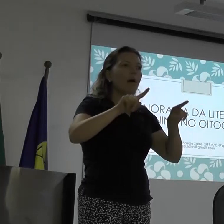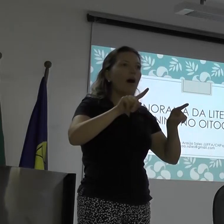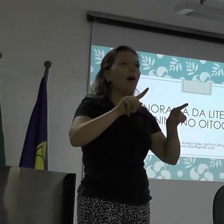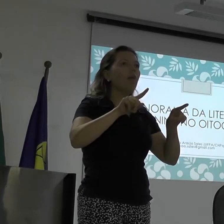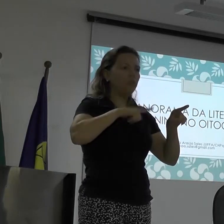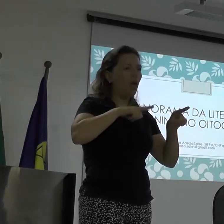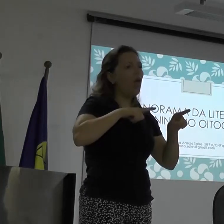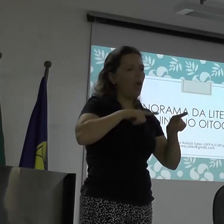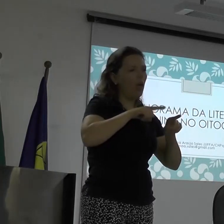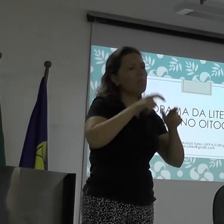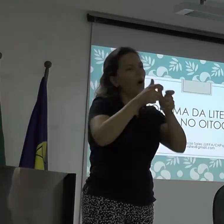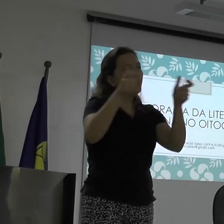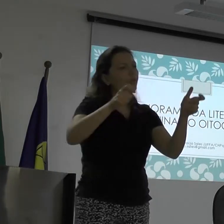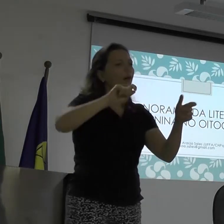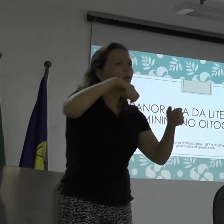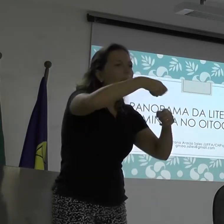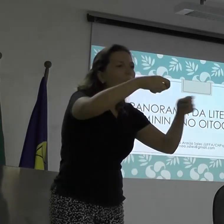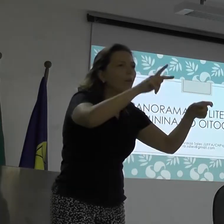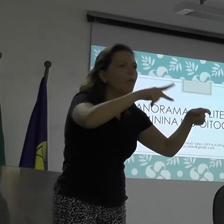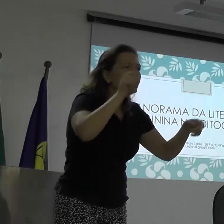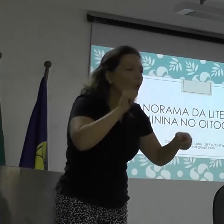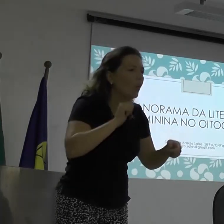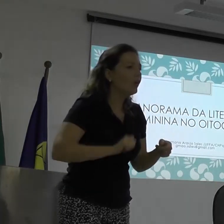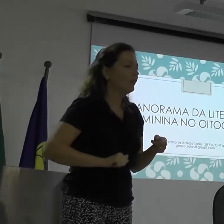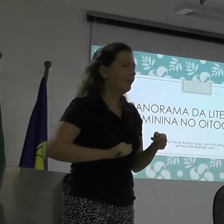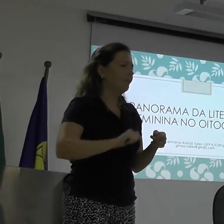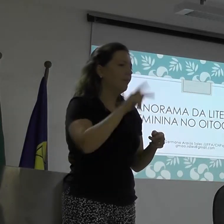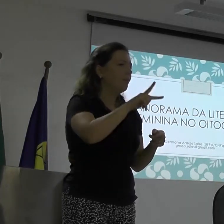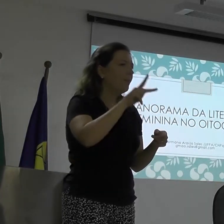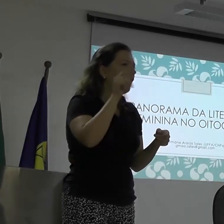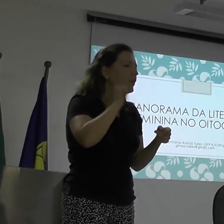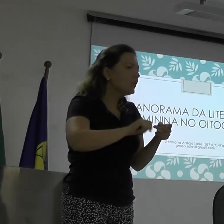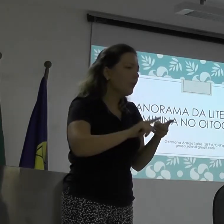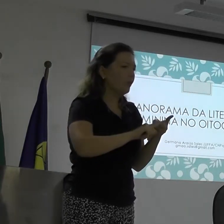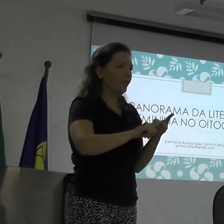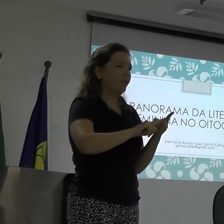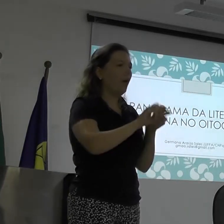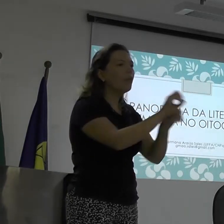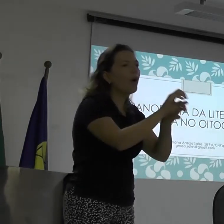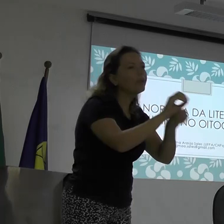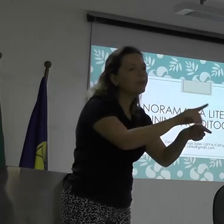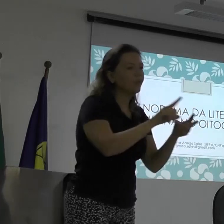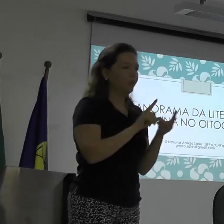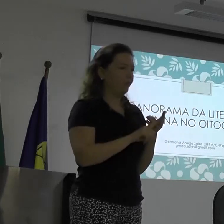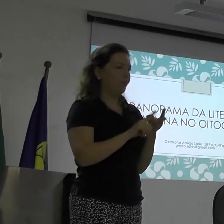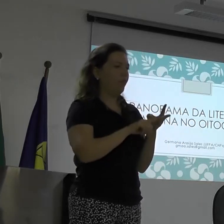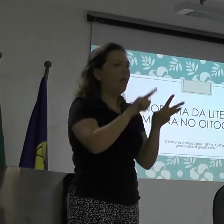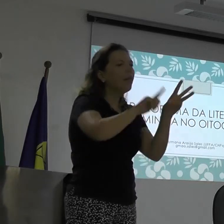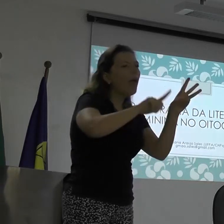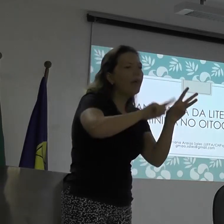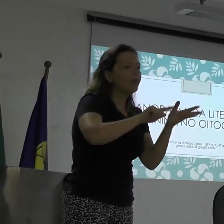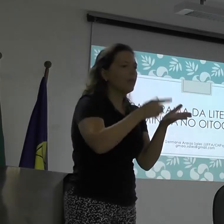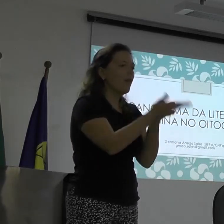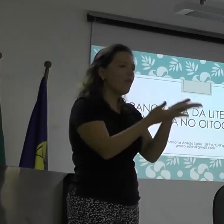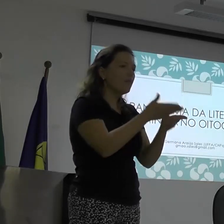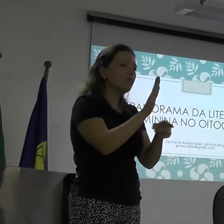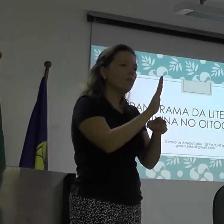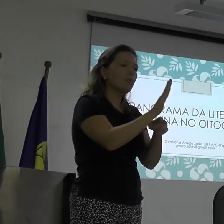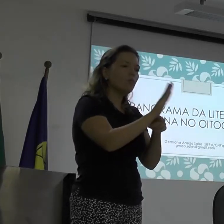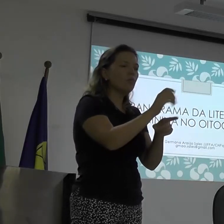mulheres. Maioria de professoras, maioria nos cursos de educação, de letras, de serviço